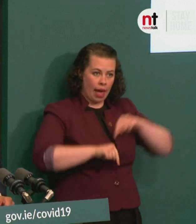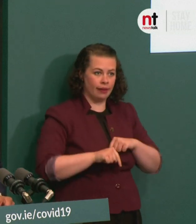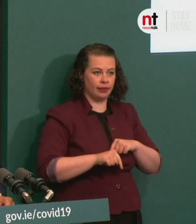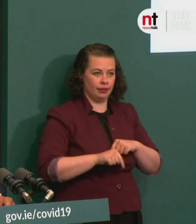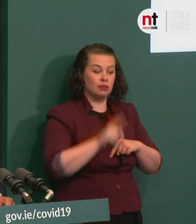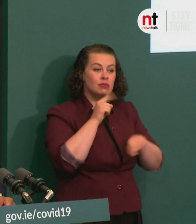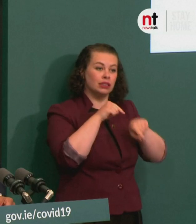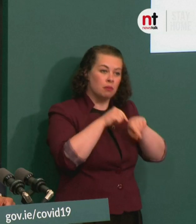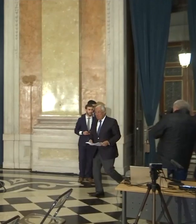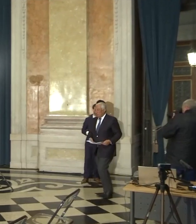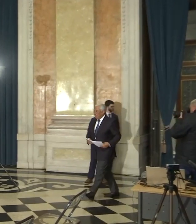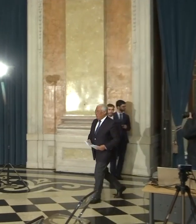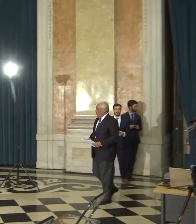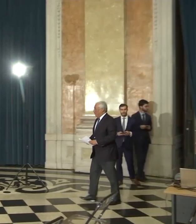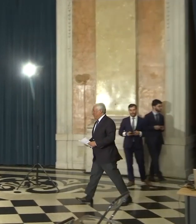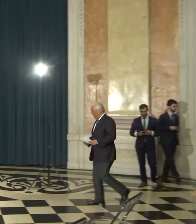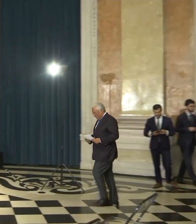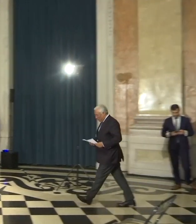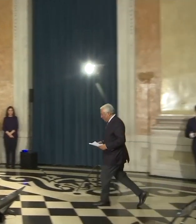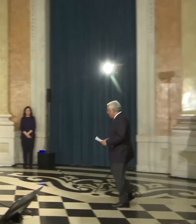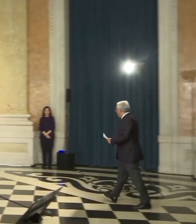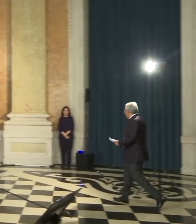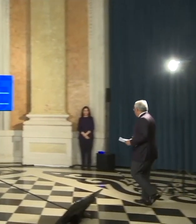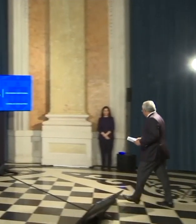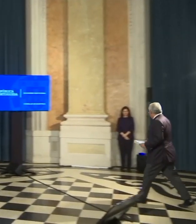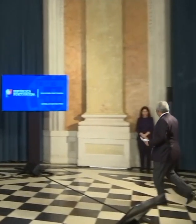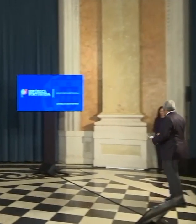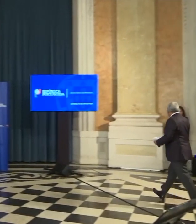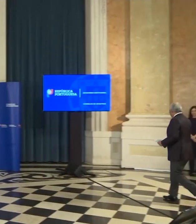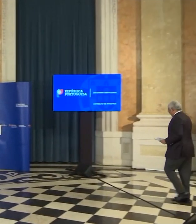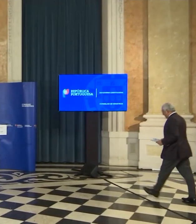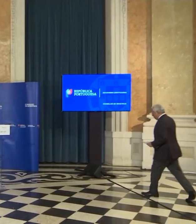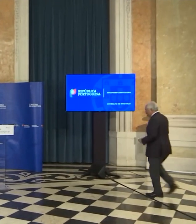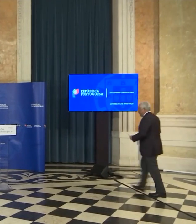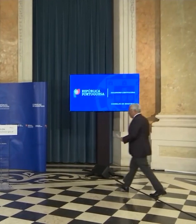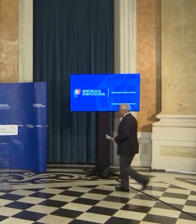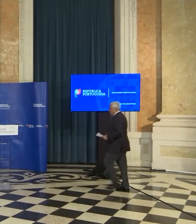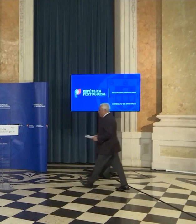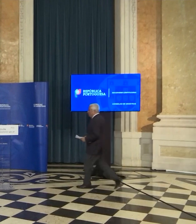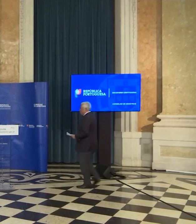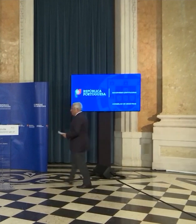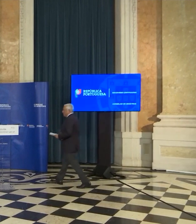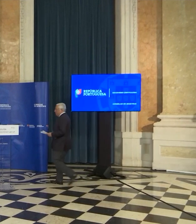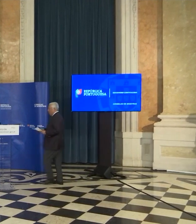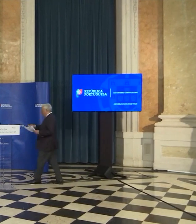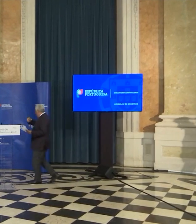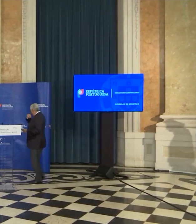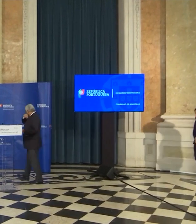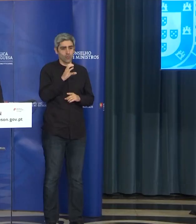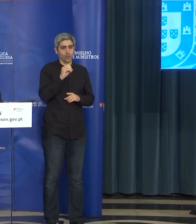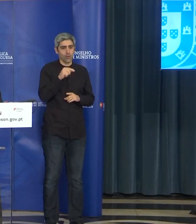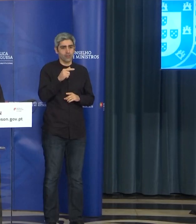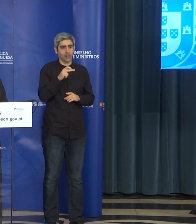alle weiter so verhalten wie bisher. Und auch in Portugal darf man unter anderem wieder an den Strand, in eigener Verantwortung für